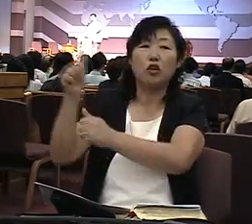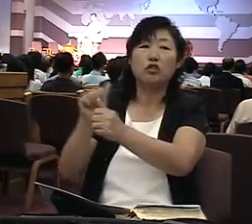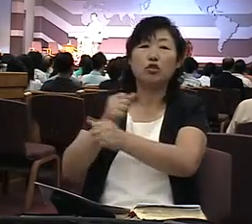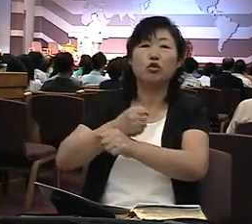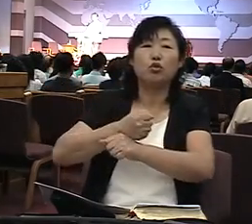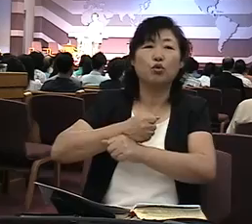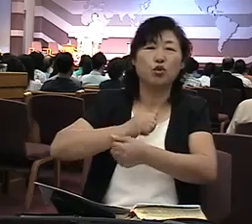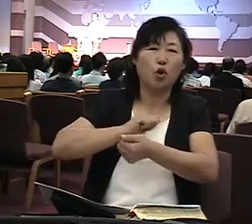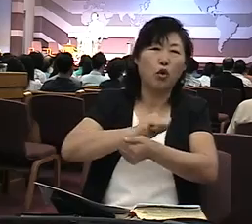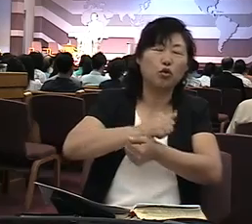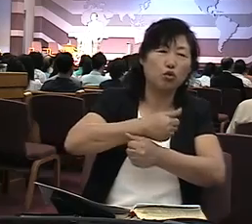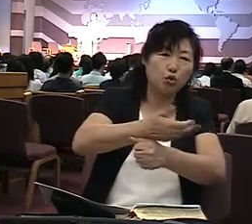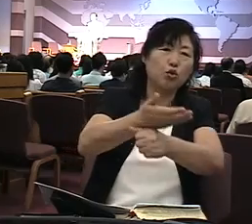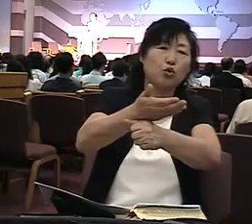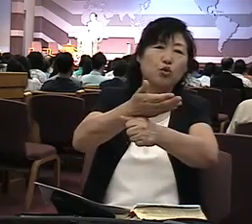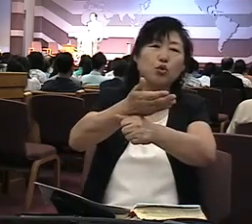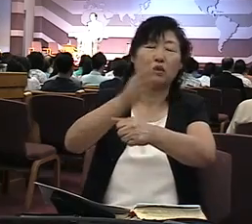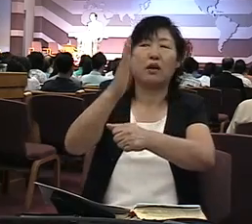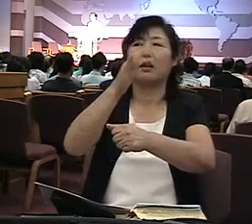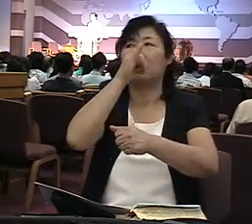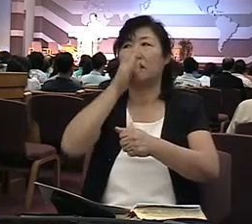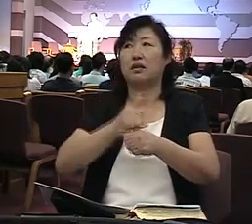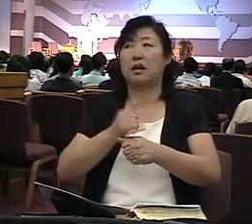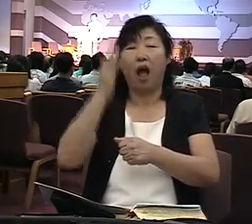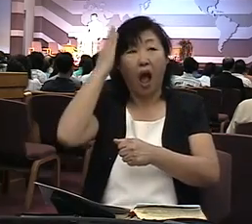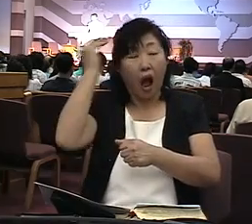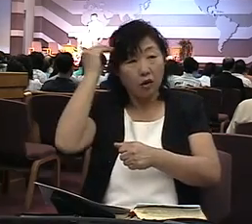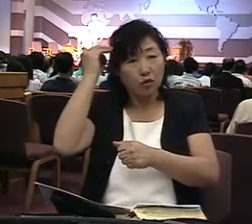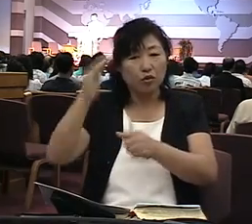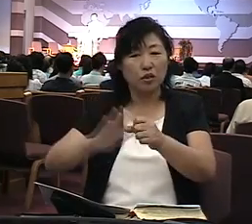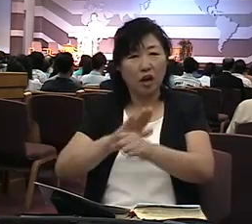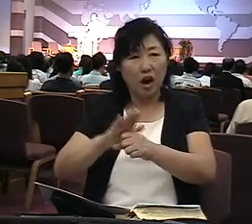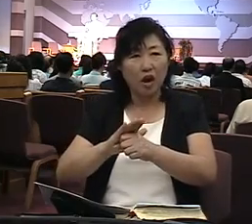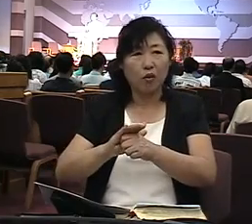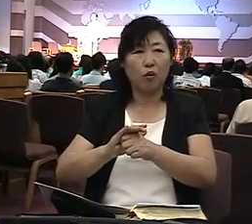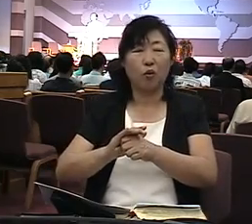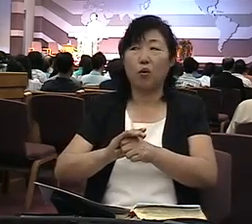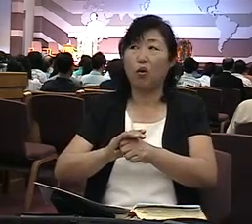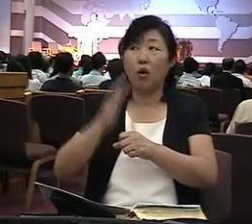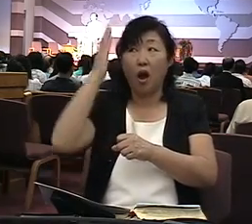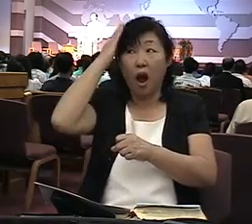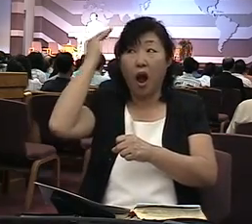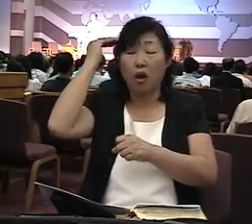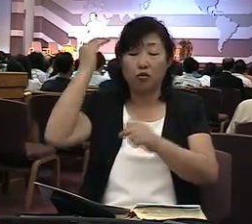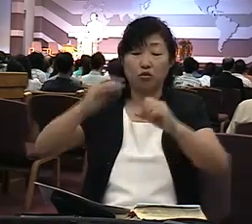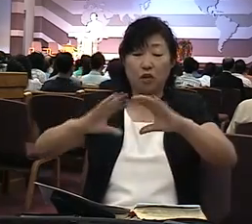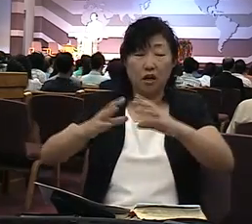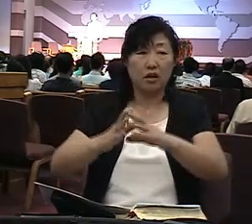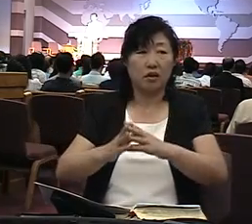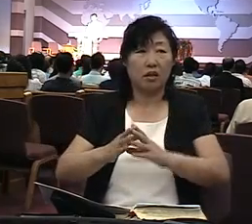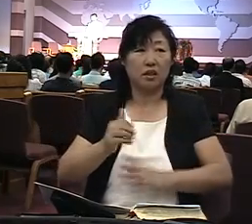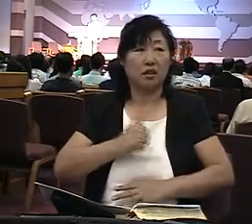이렇게 한국교회를 사랑하고 또 모국을 사랑하고 한국교회에 자부심이 있기 때문에